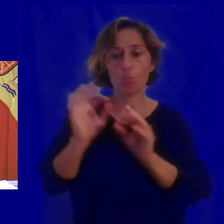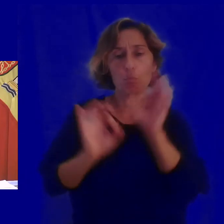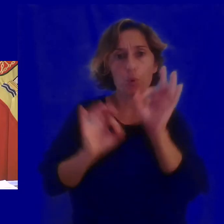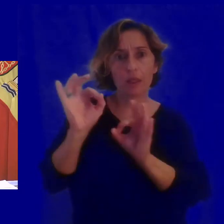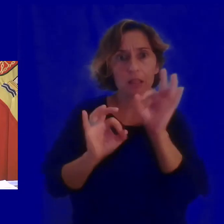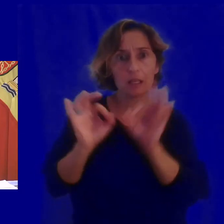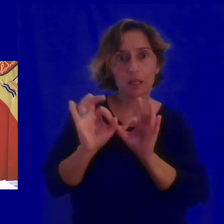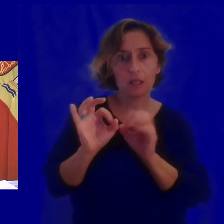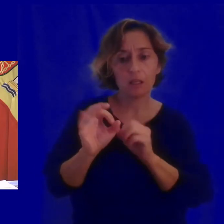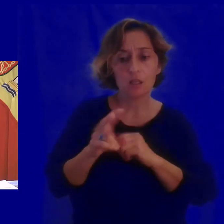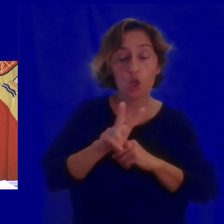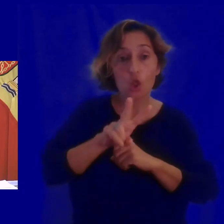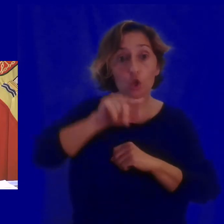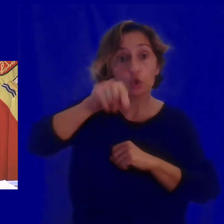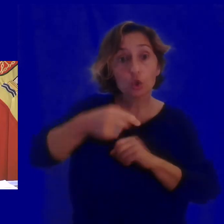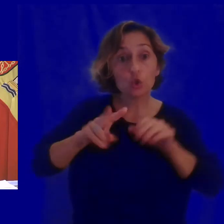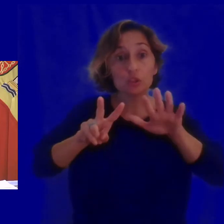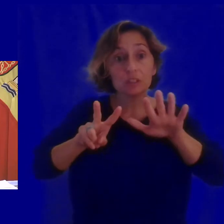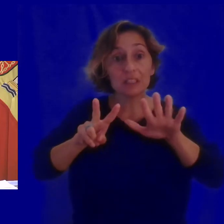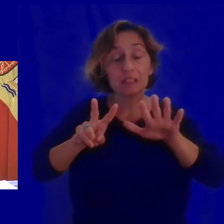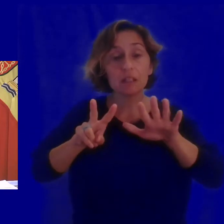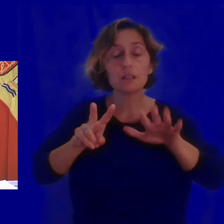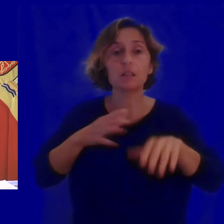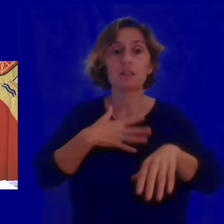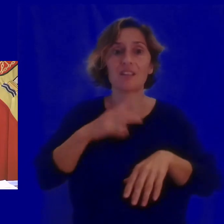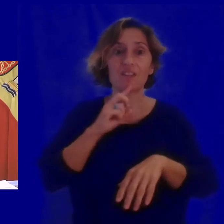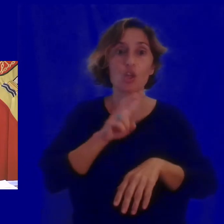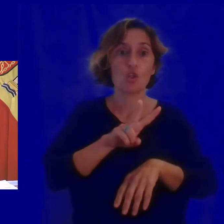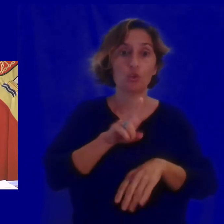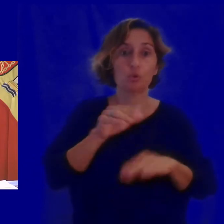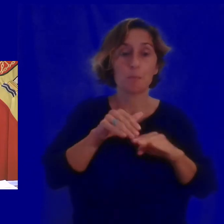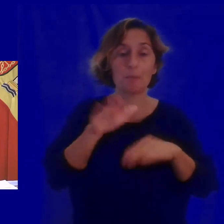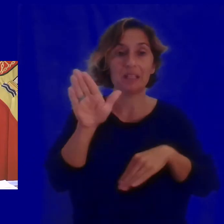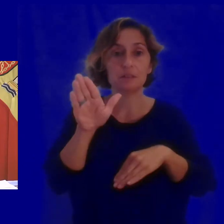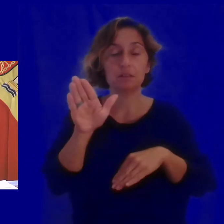y otro sea de 2,7 mayor que 2 es una buena